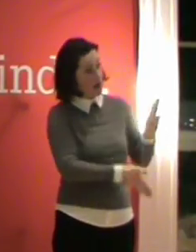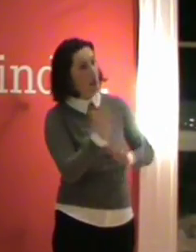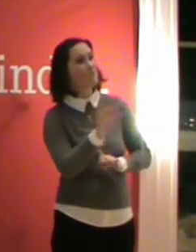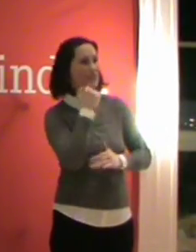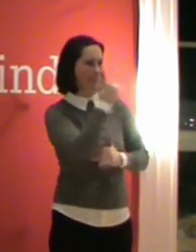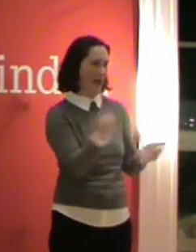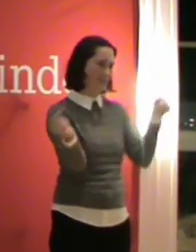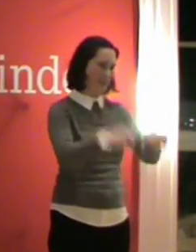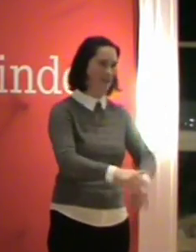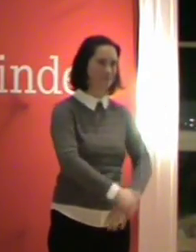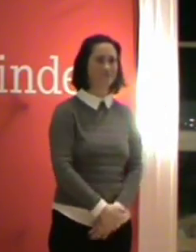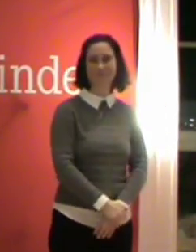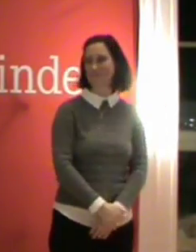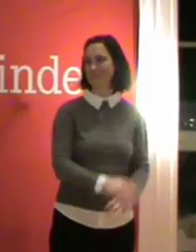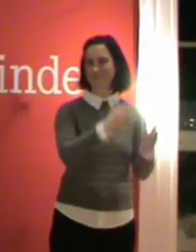du hier gewesen bist.